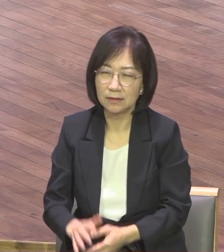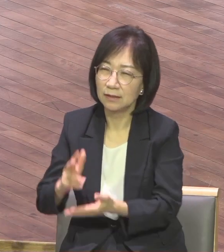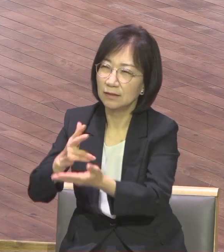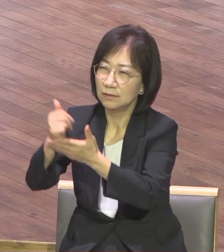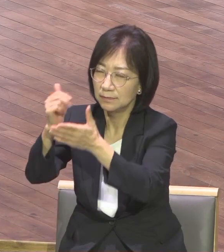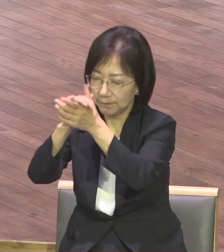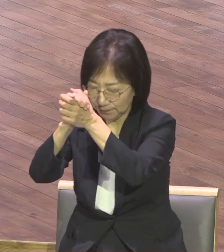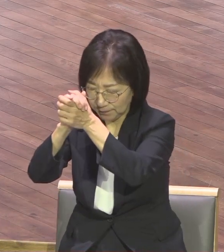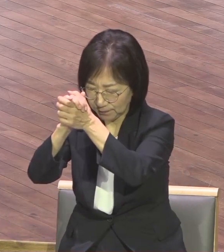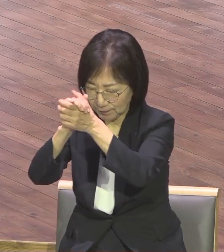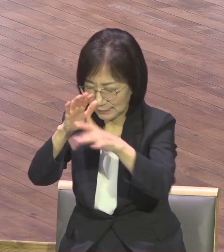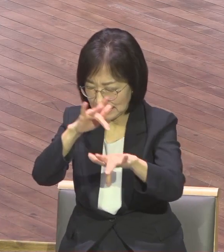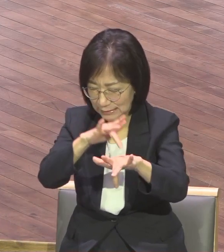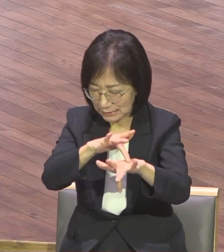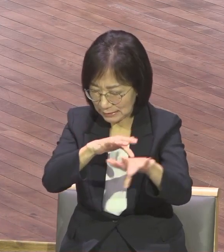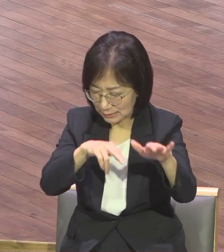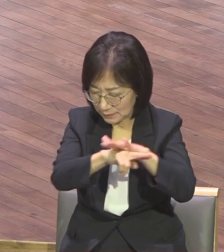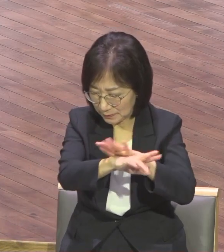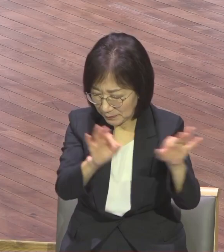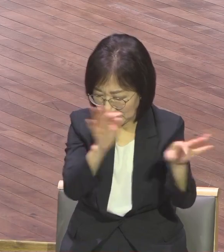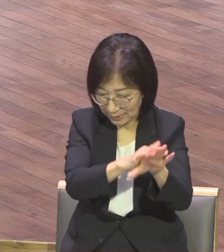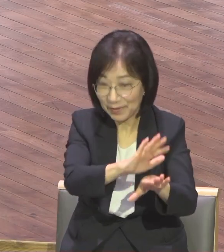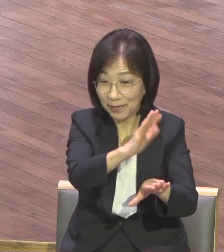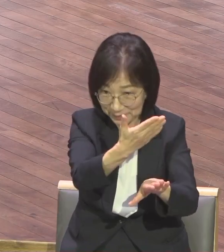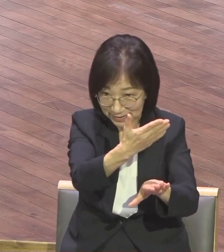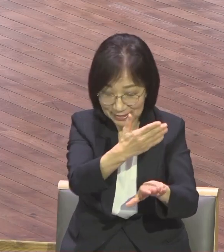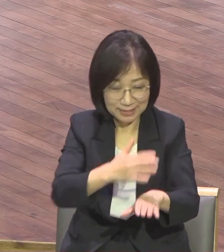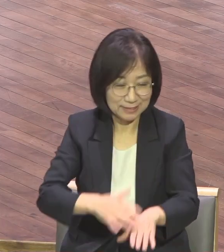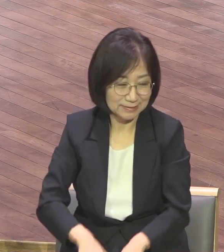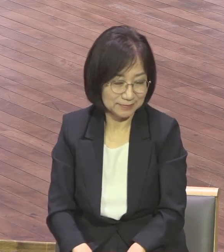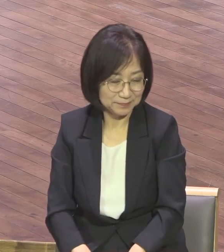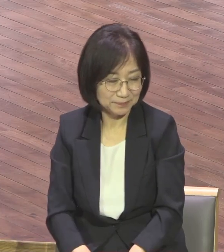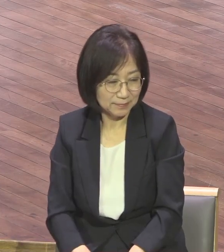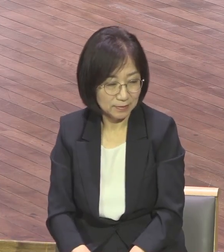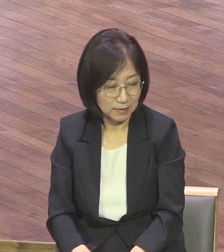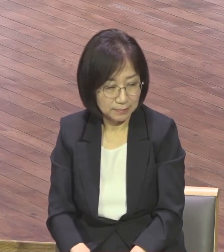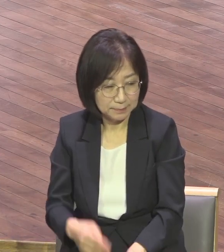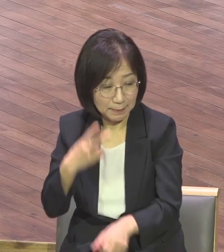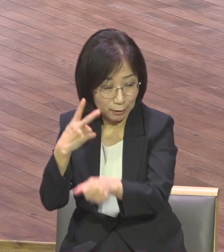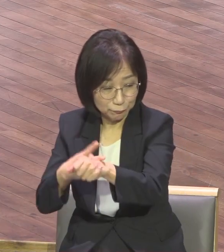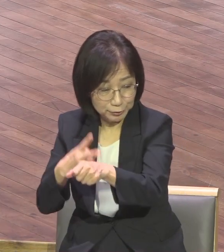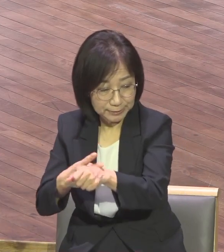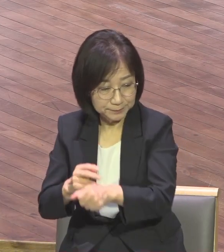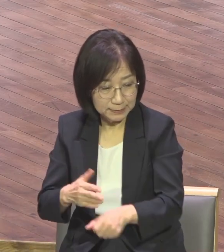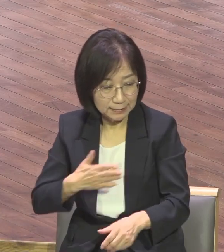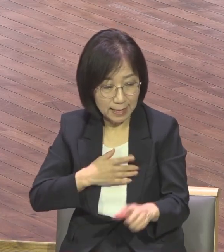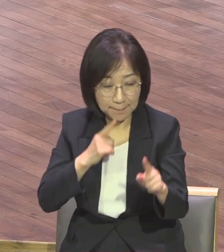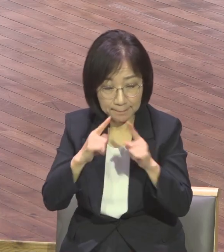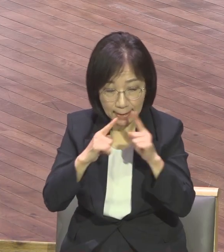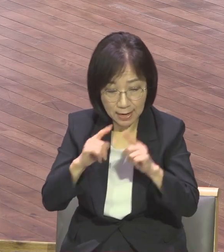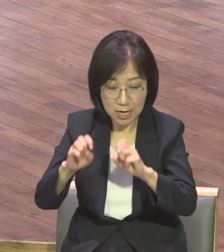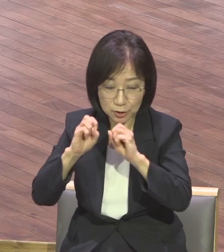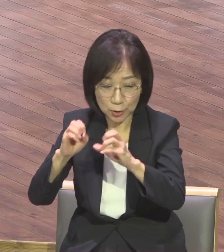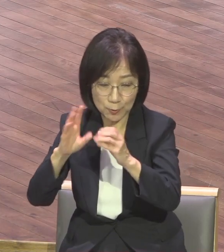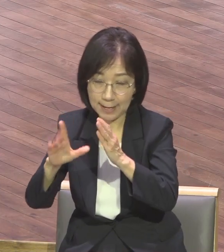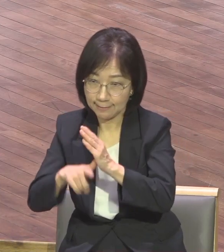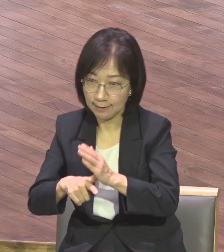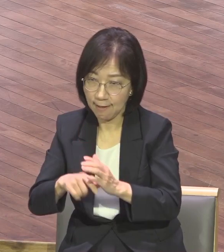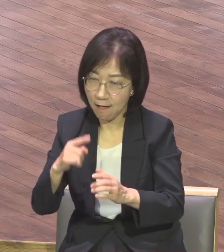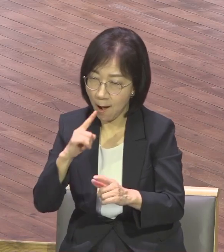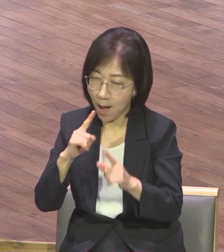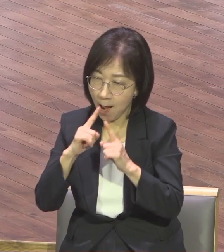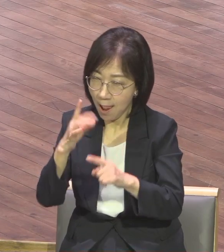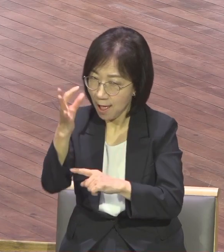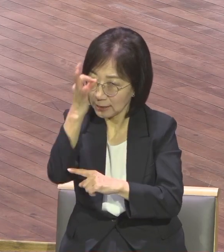버려요. 고린도서 2장 4절에 바울이 내 말과 내 전도함이 설득력 있는 지혜의 말로 하지